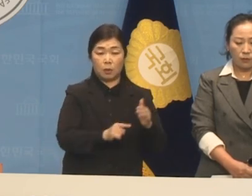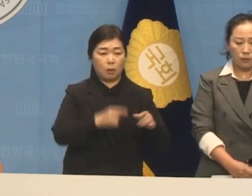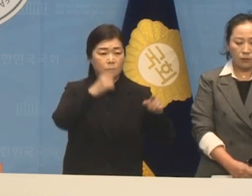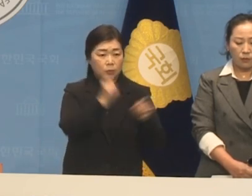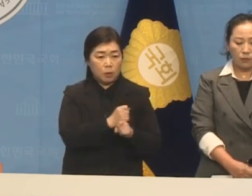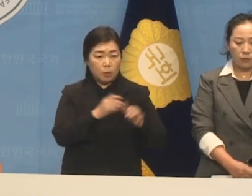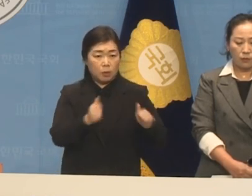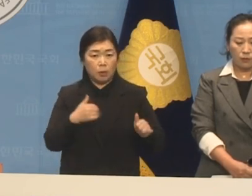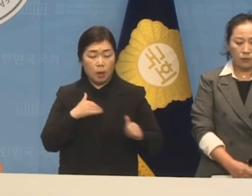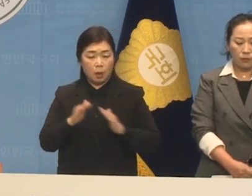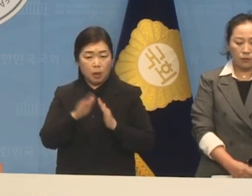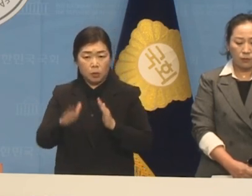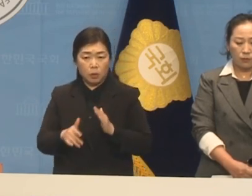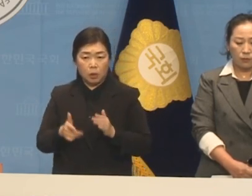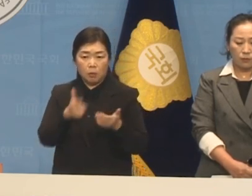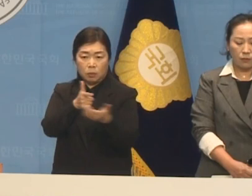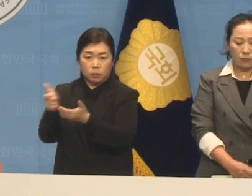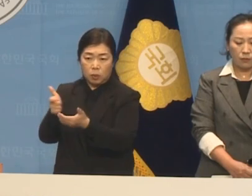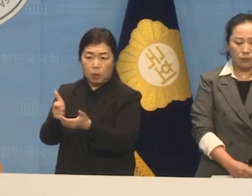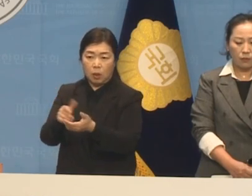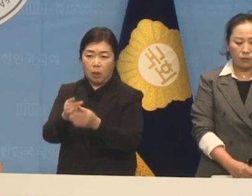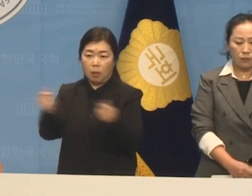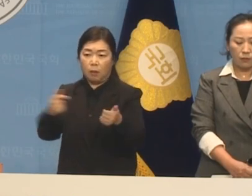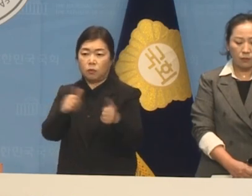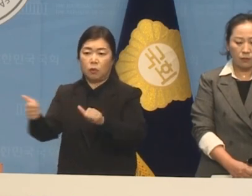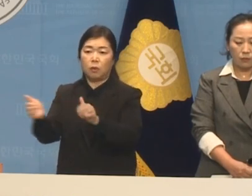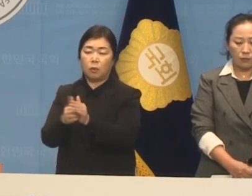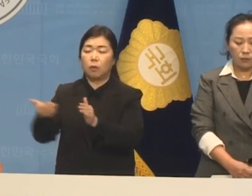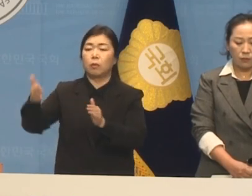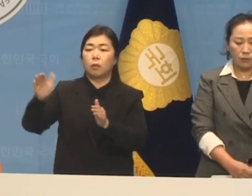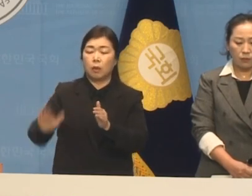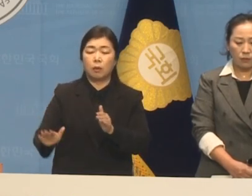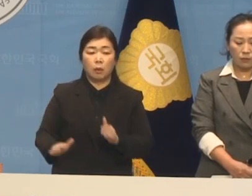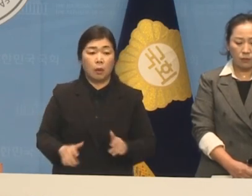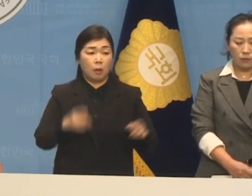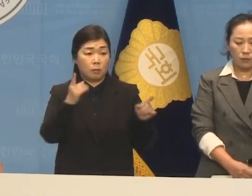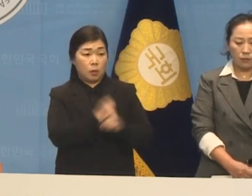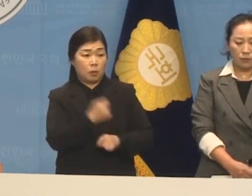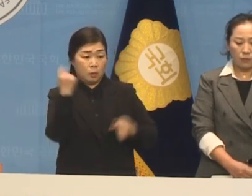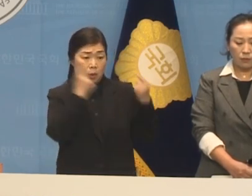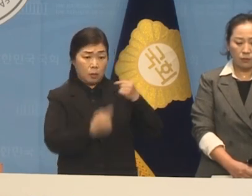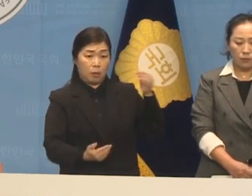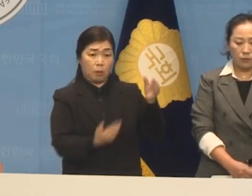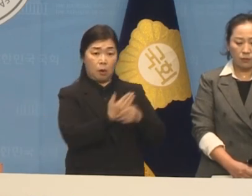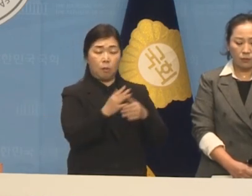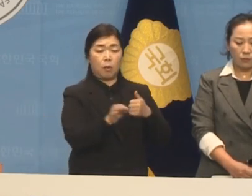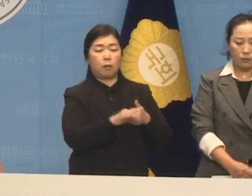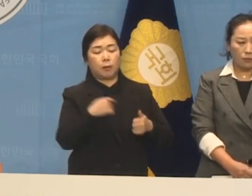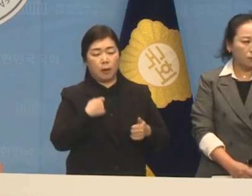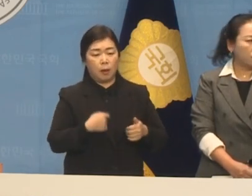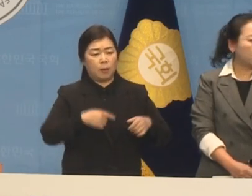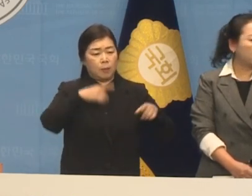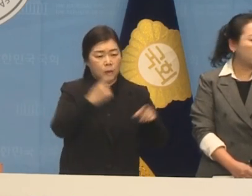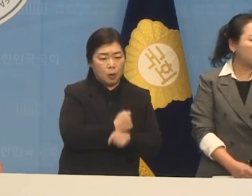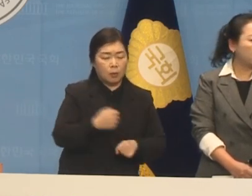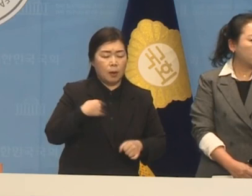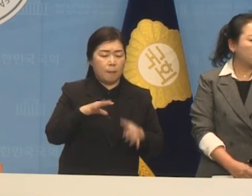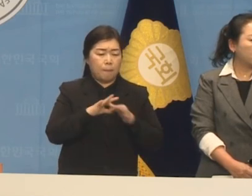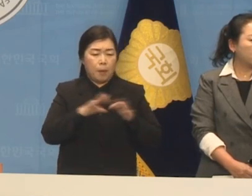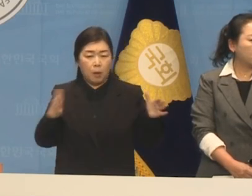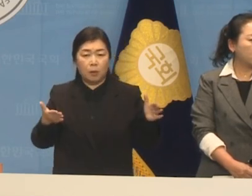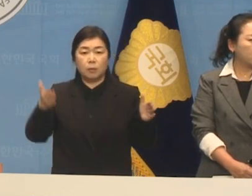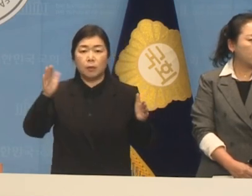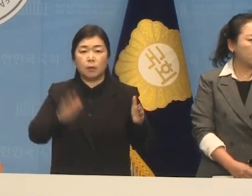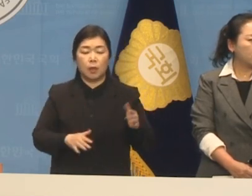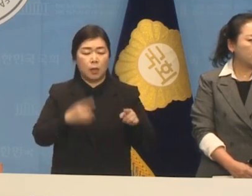적군이 나의 가족을 총으로 쏴 몰살시켰어도 적군이 부상을 당하면 적군이고 나의